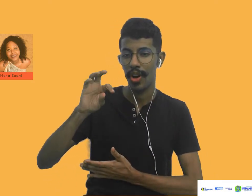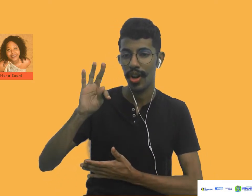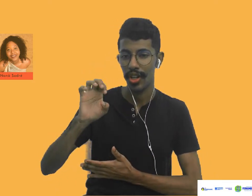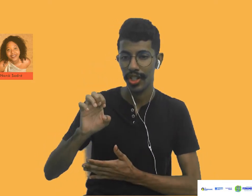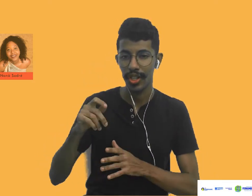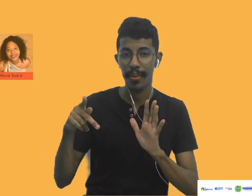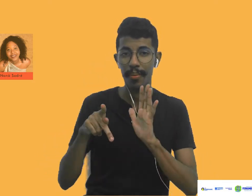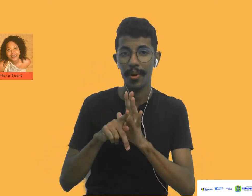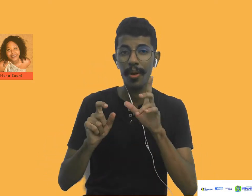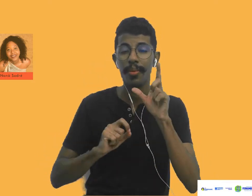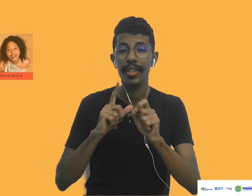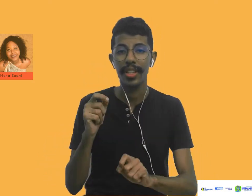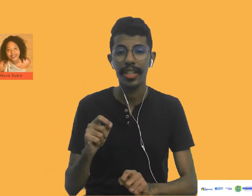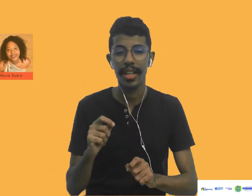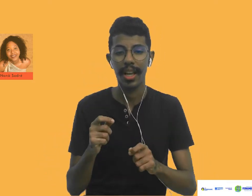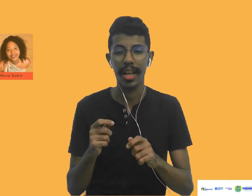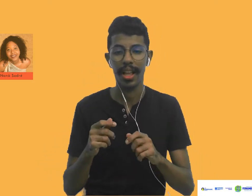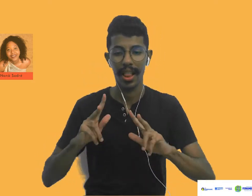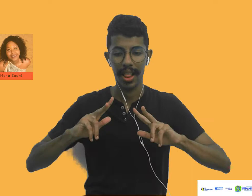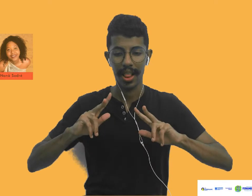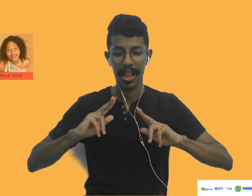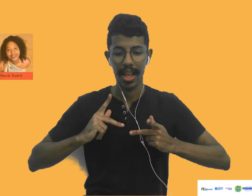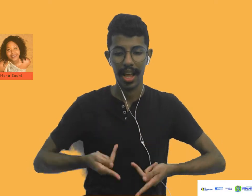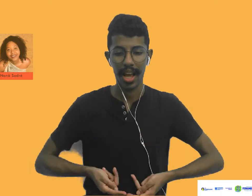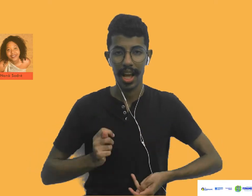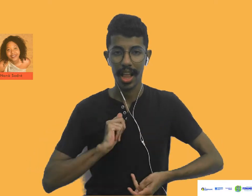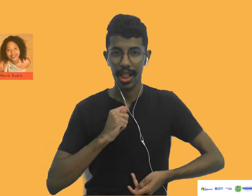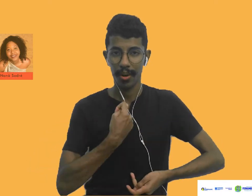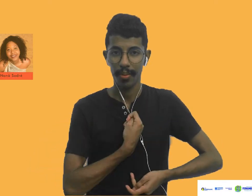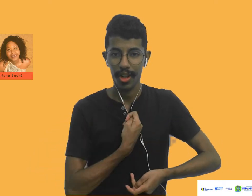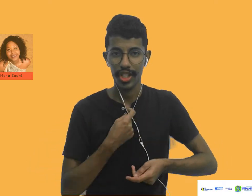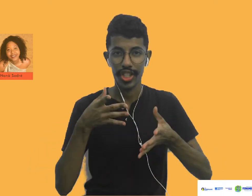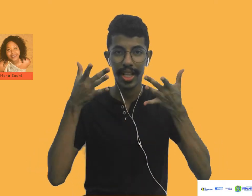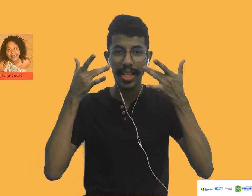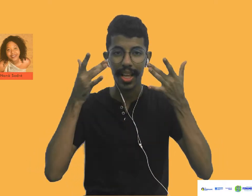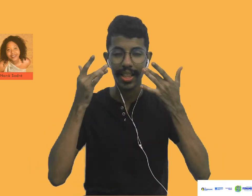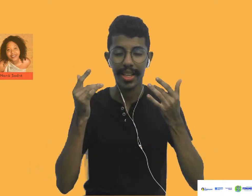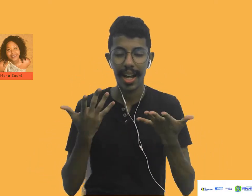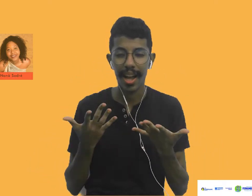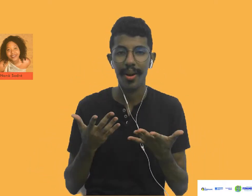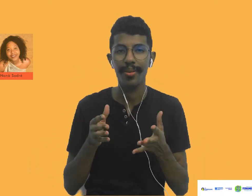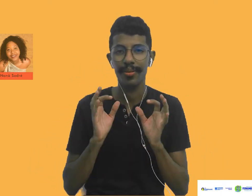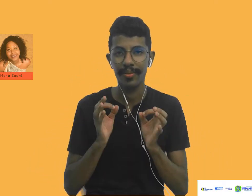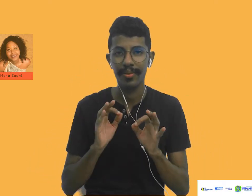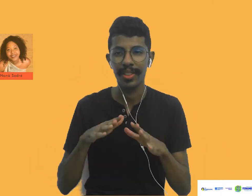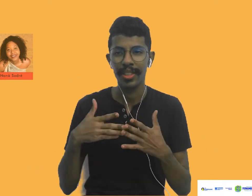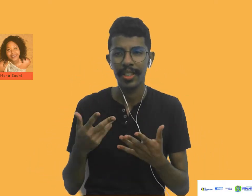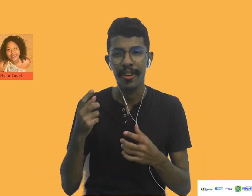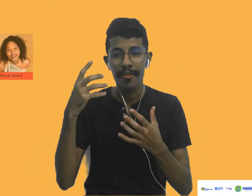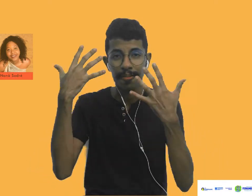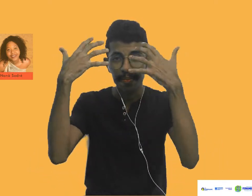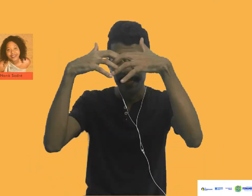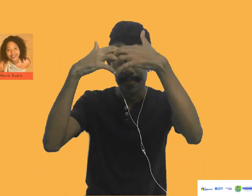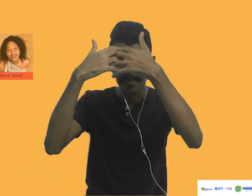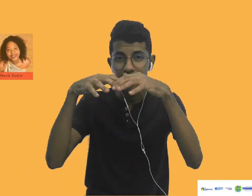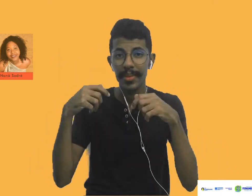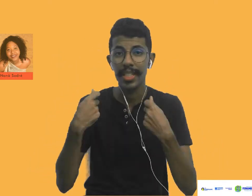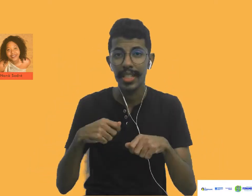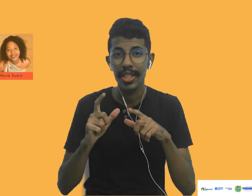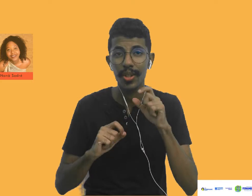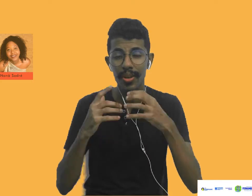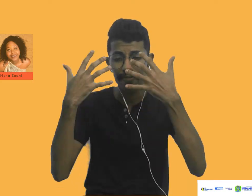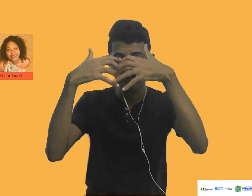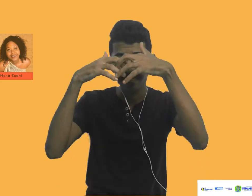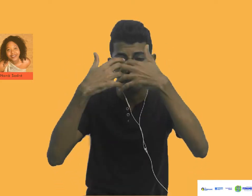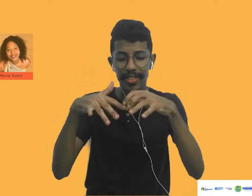Oposto de Antropologia Teatral ela foi tirada do papel, ela tinha sido pensada estrategicamente para que ela